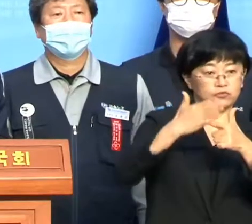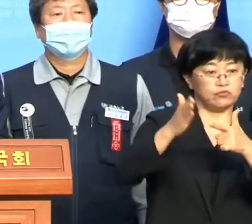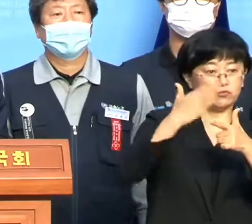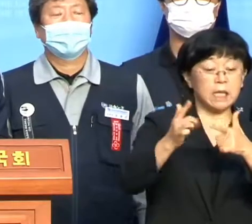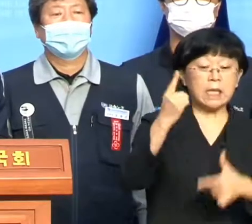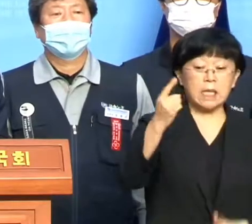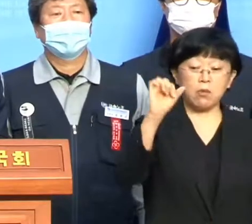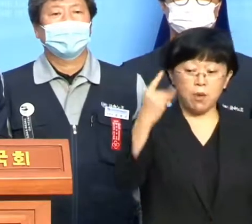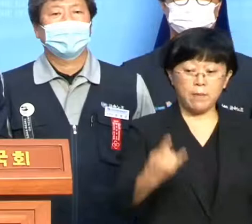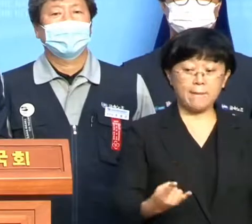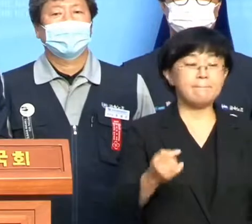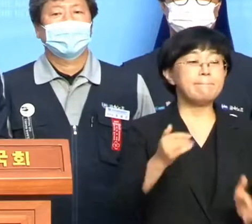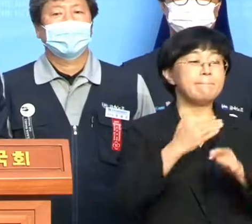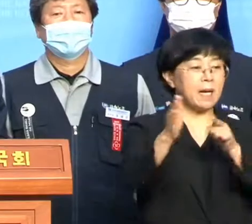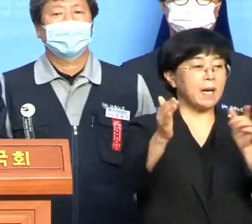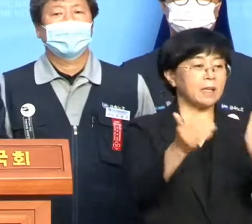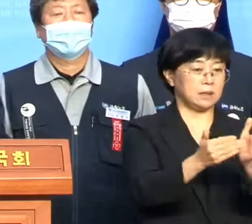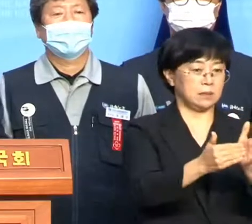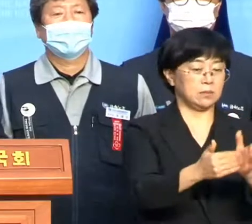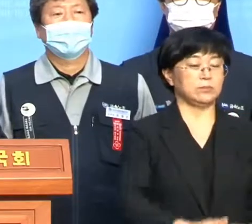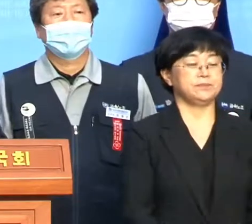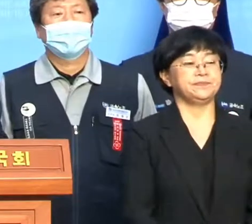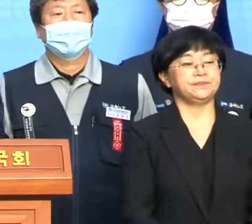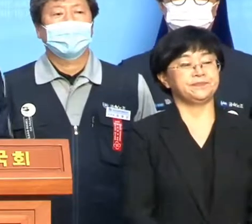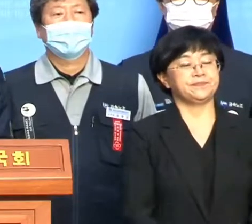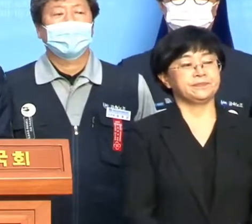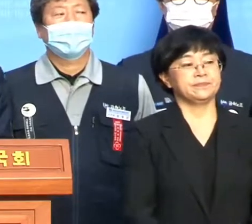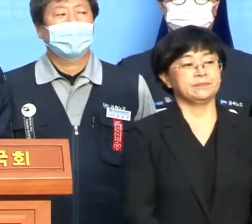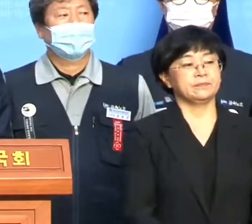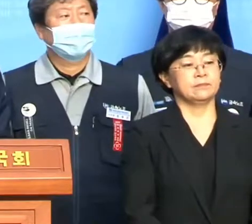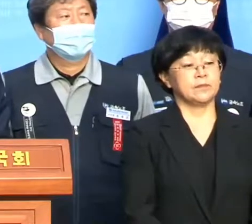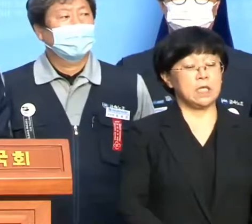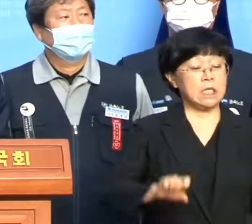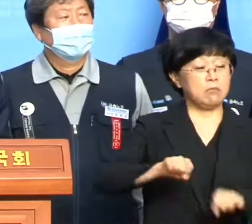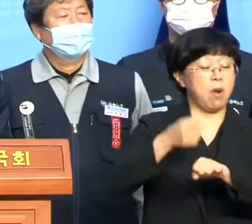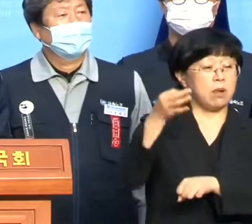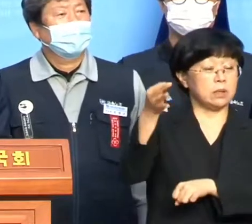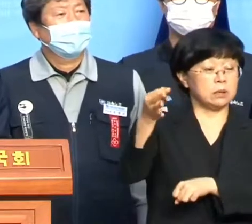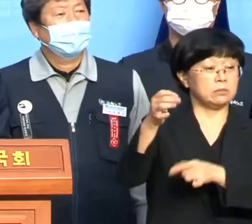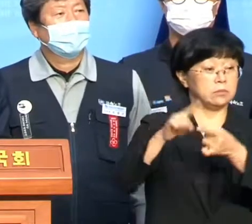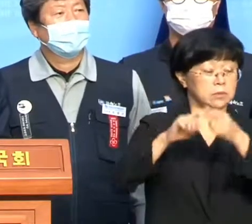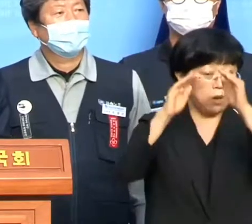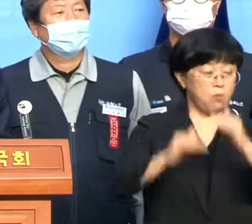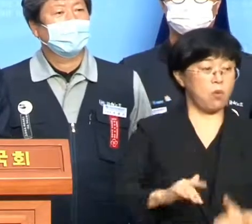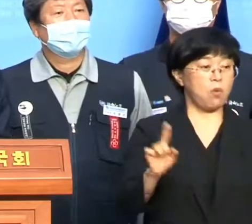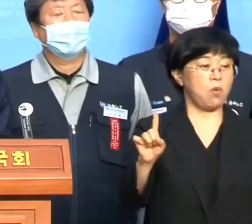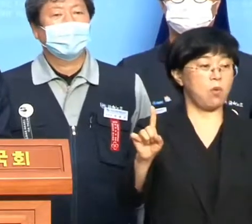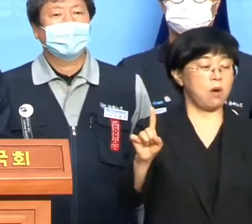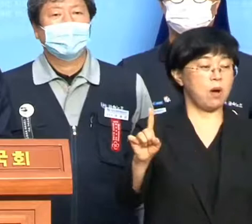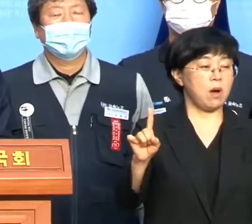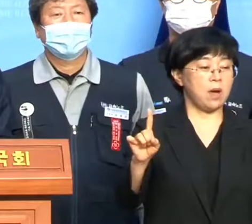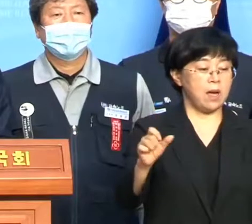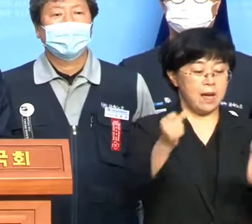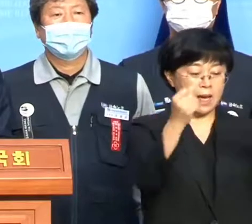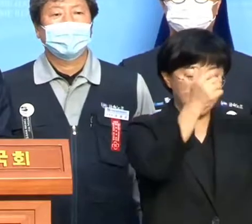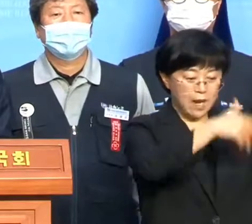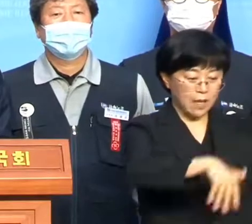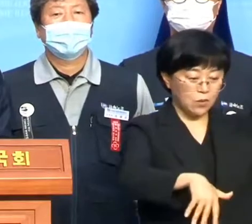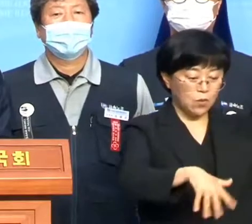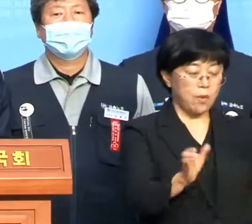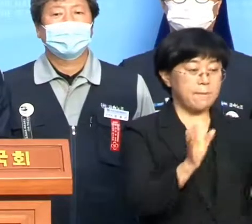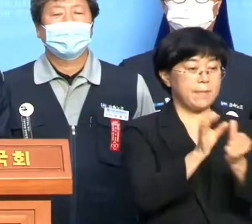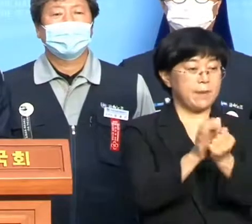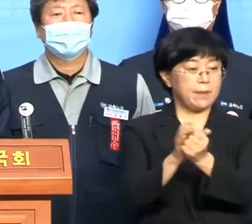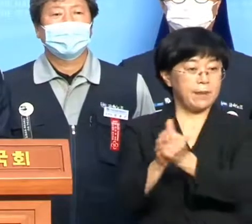1회 납부 마늘 진행한 상태입니다 과징금 부과 사연은 다음과 같습니다 하도급업체 에게 작업을